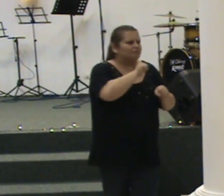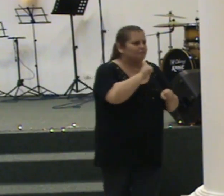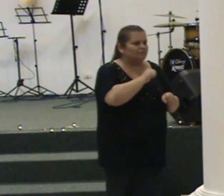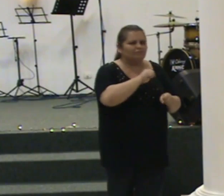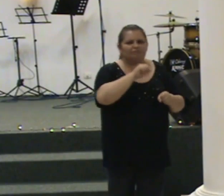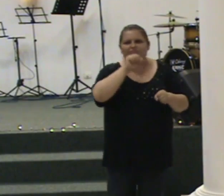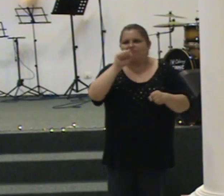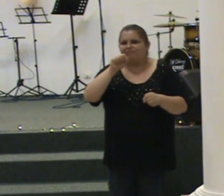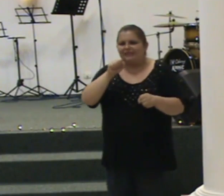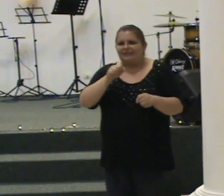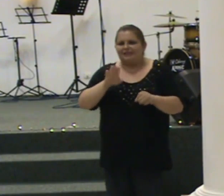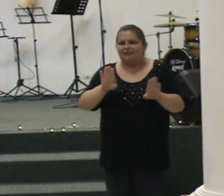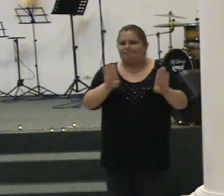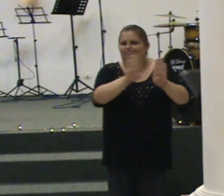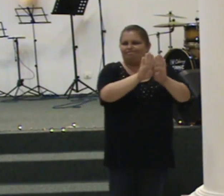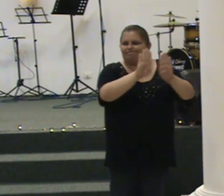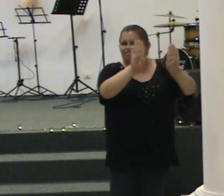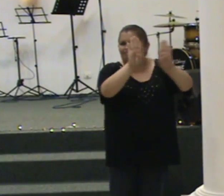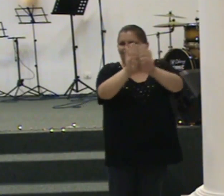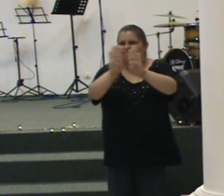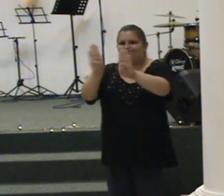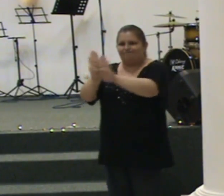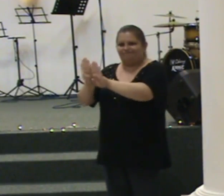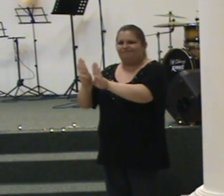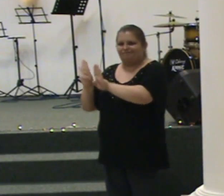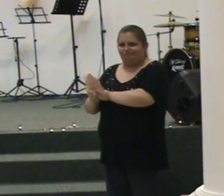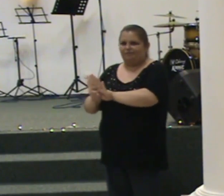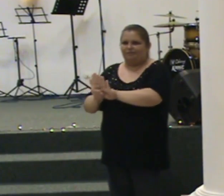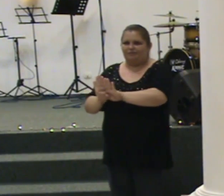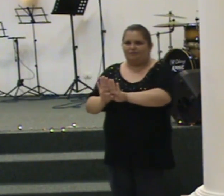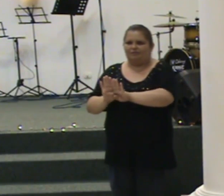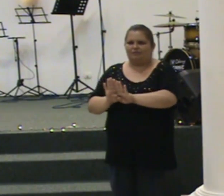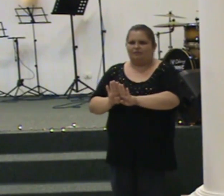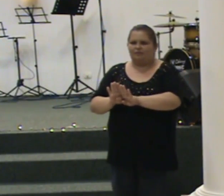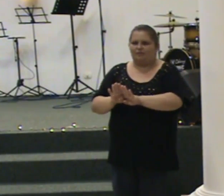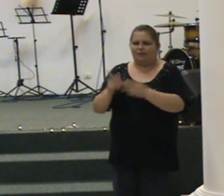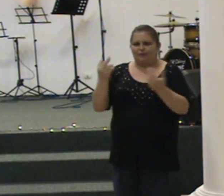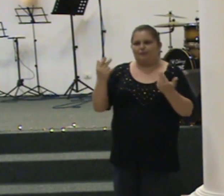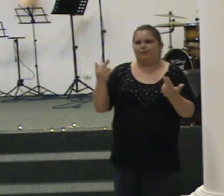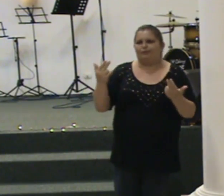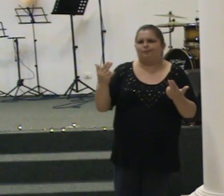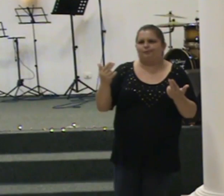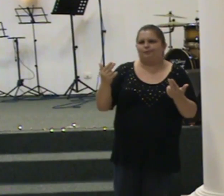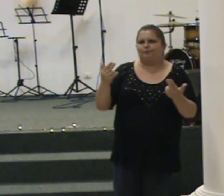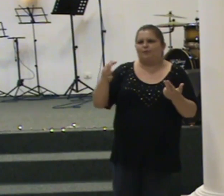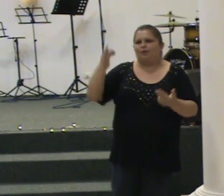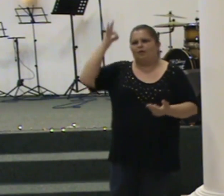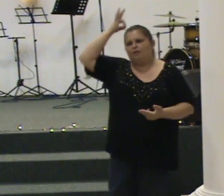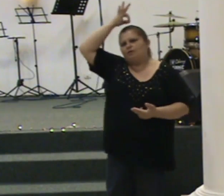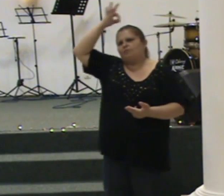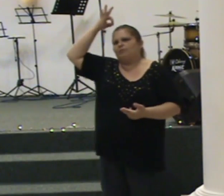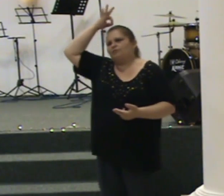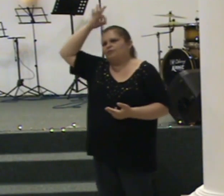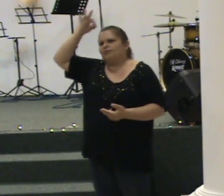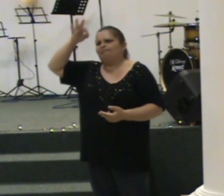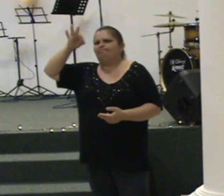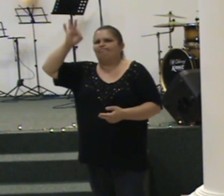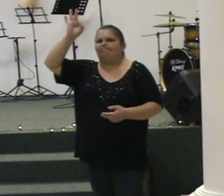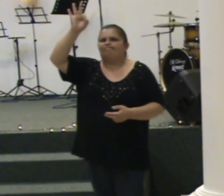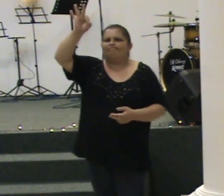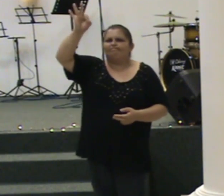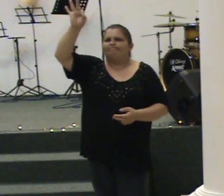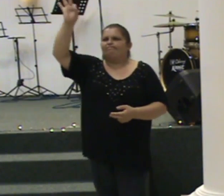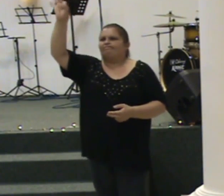Deus. O Espírito Santo também tem batido nas nossas portas, do nosso coração, para ele fazer